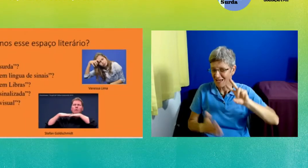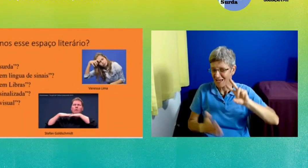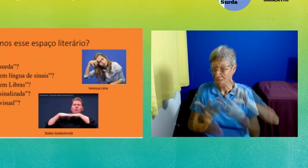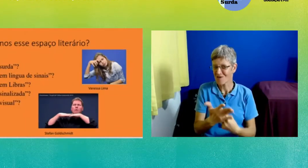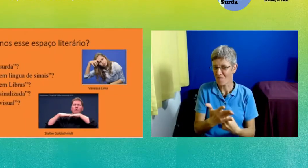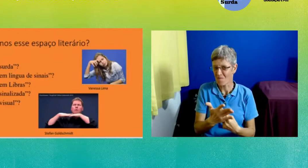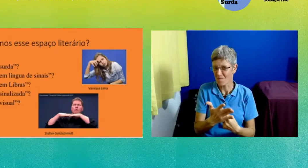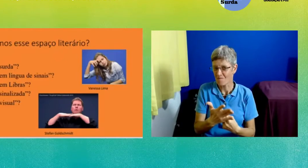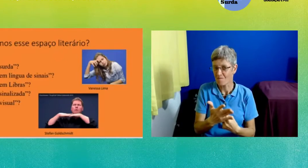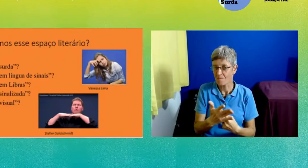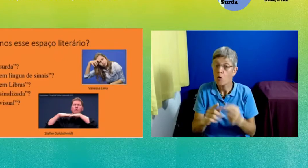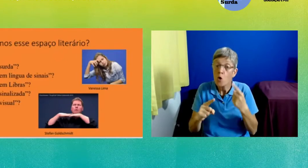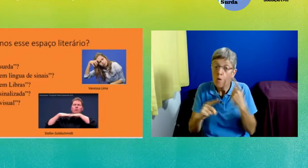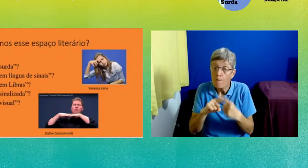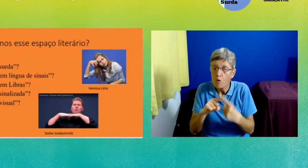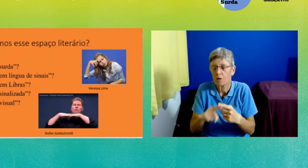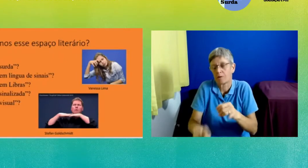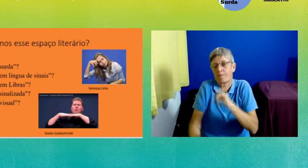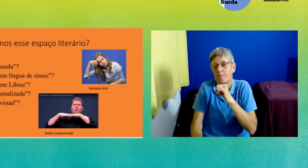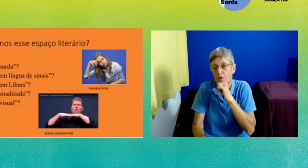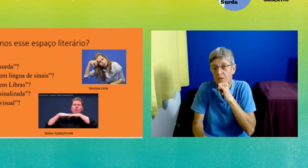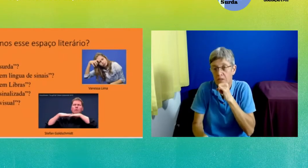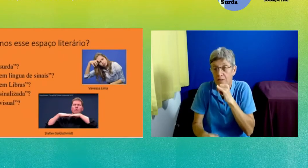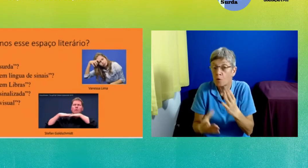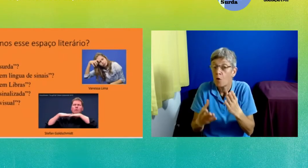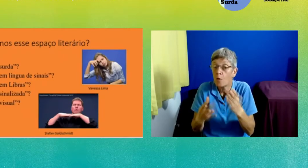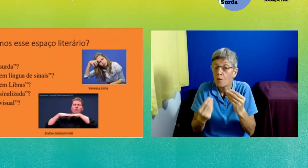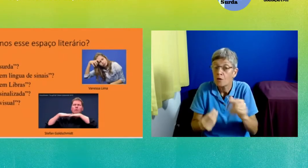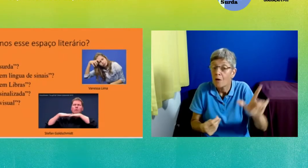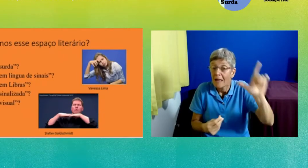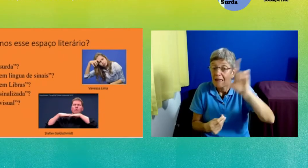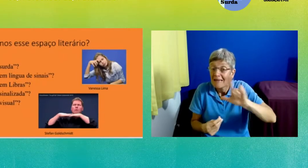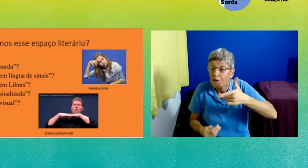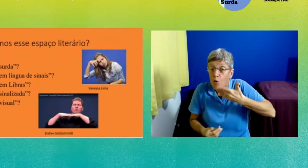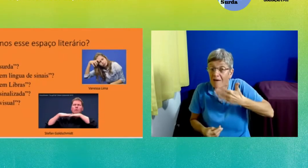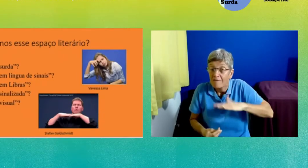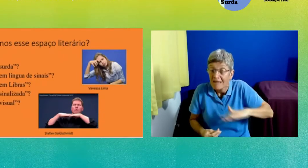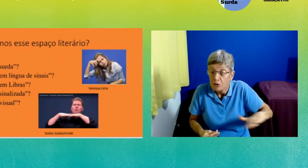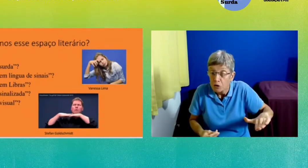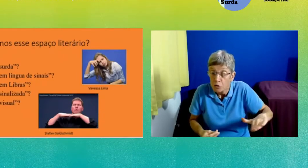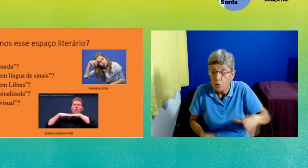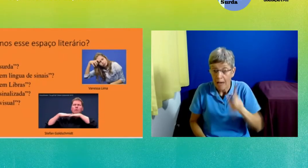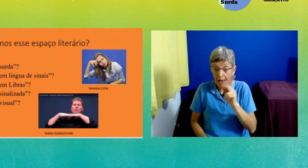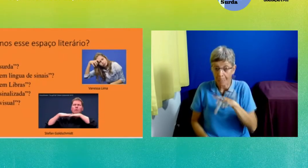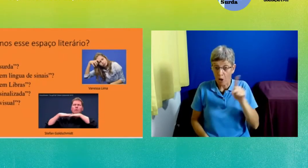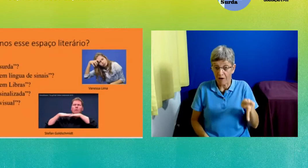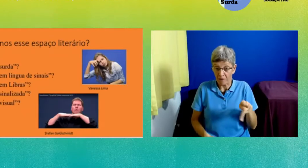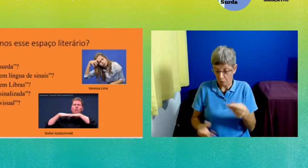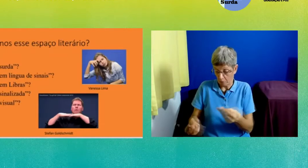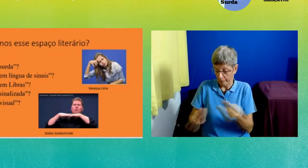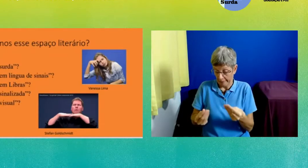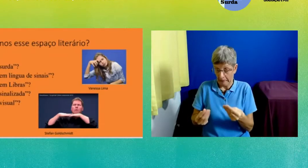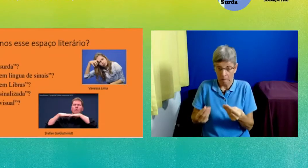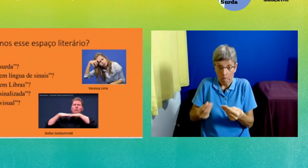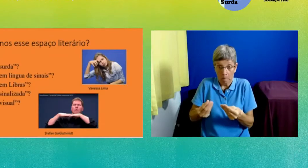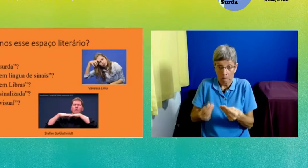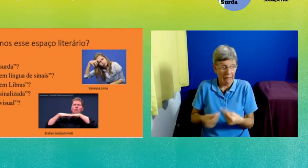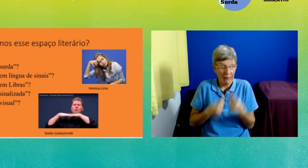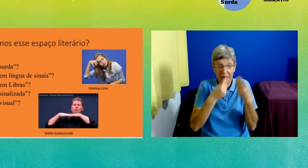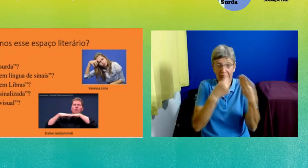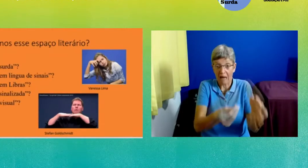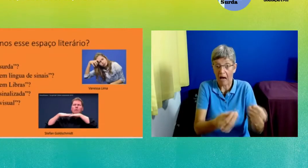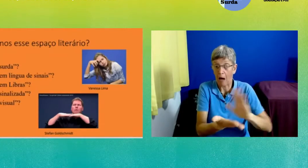ela é feita mais para o ouvinte. Por quê? Por exemplo, muitas literaturas infantil,